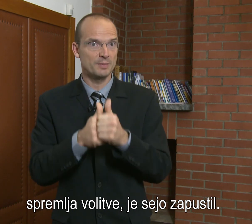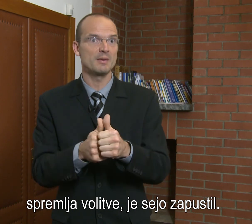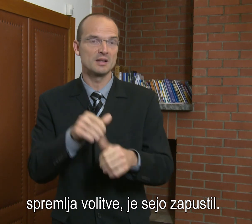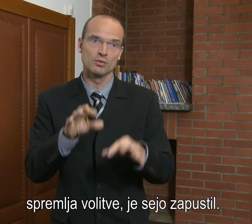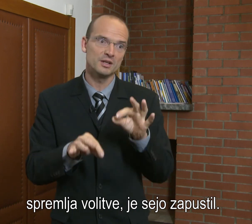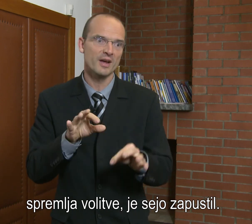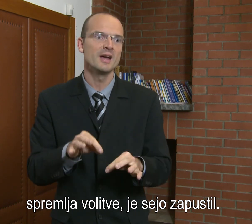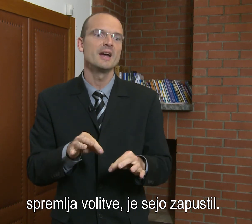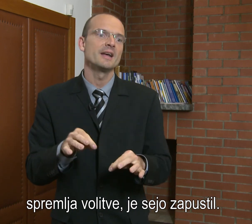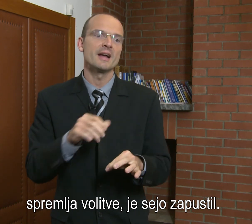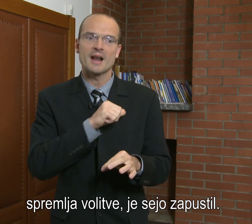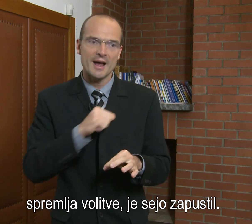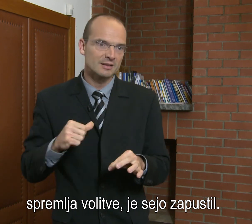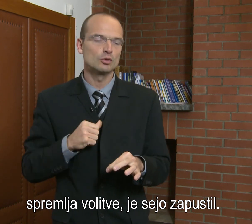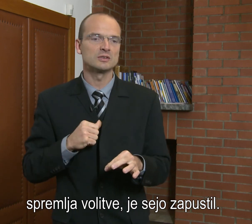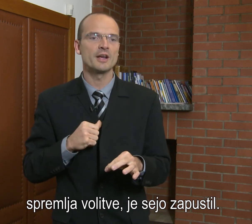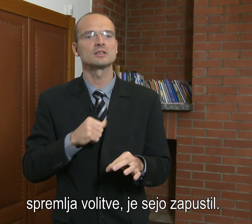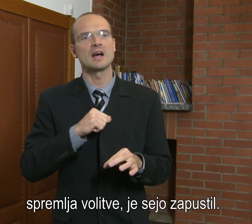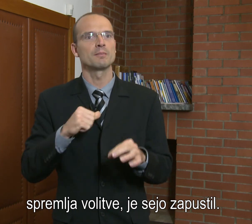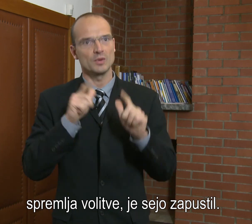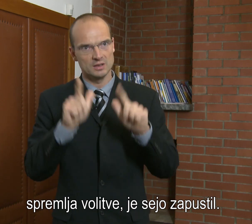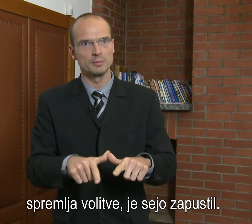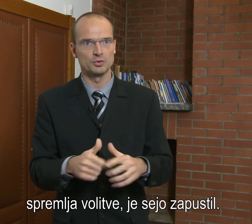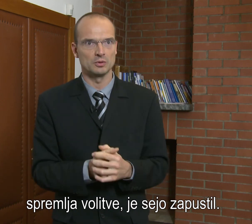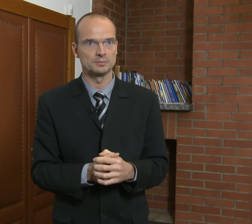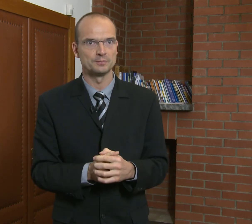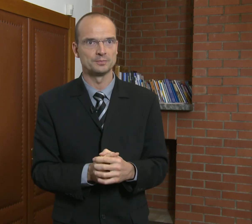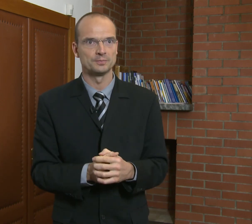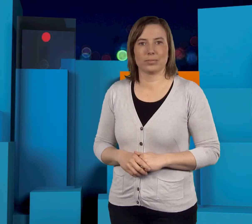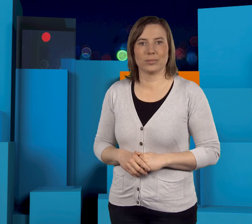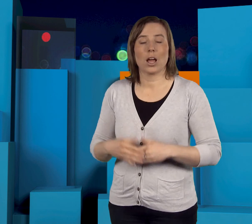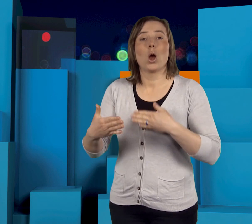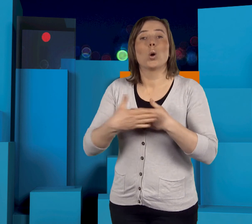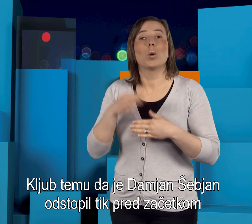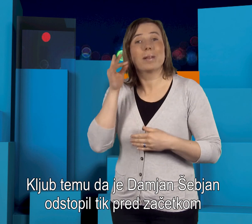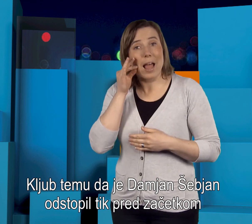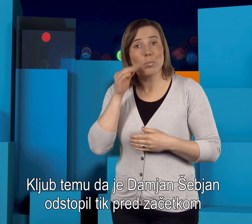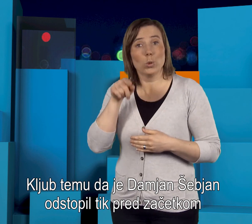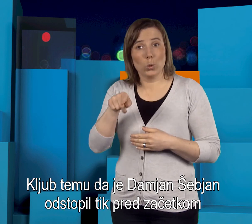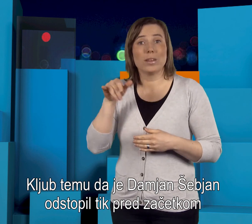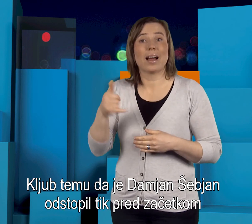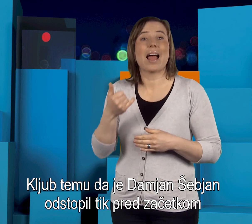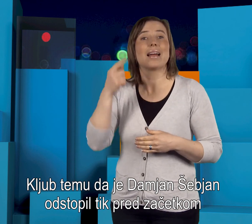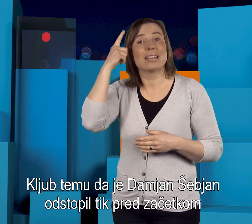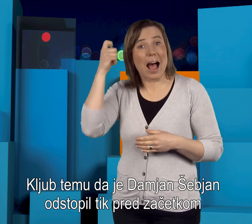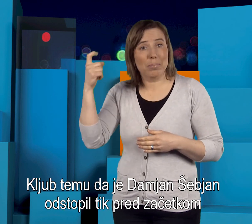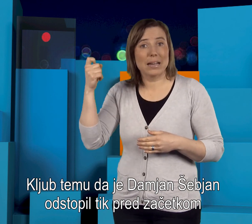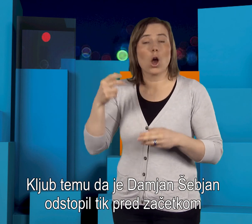spremlja te volitve, je raje to sejo sam zapustil. Kljub temu, da je Damjan Šebjan odstopil tik